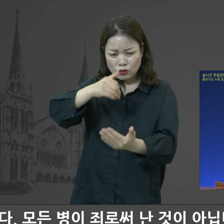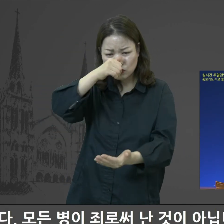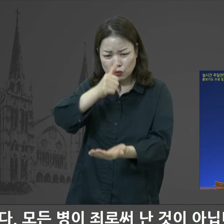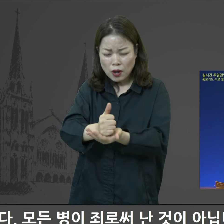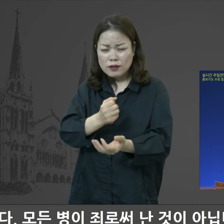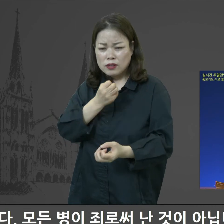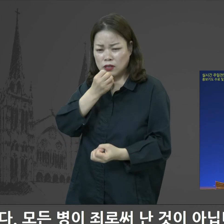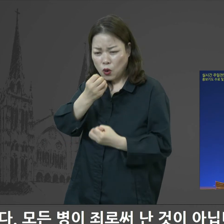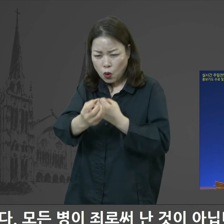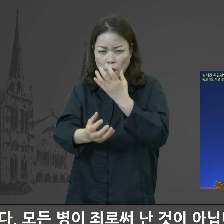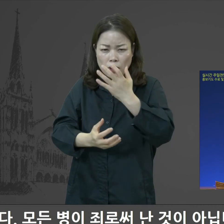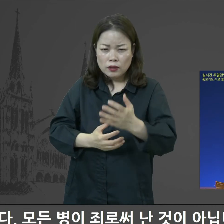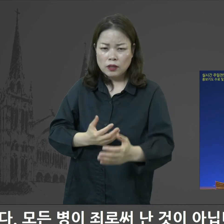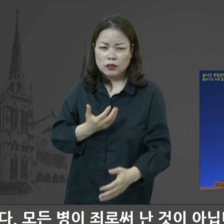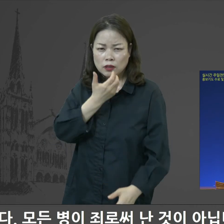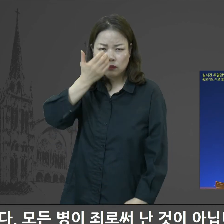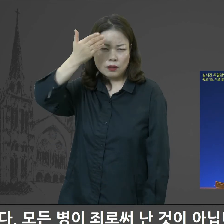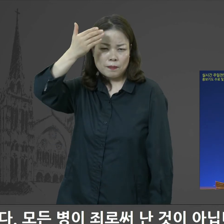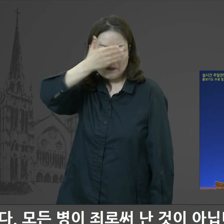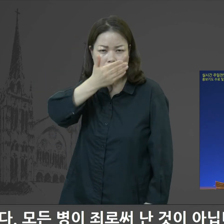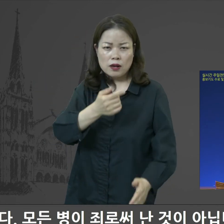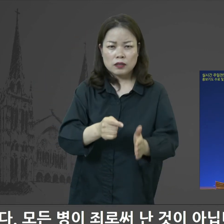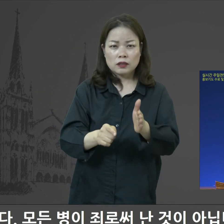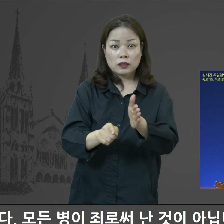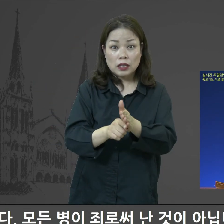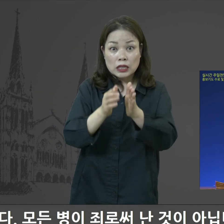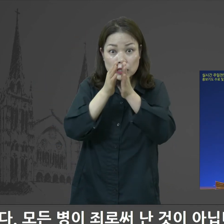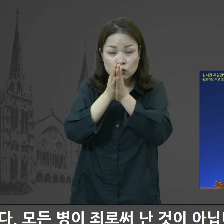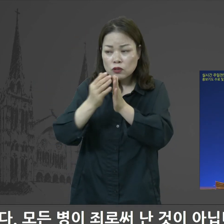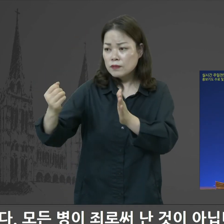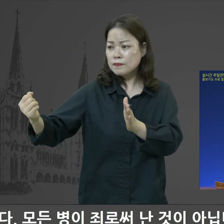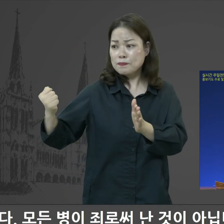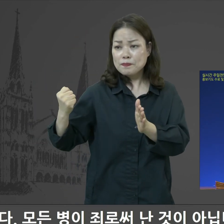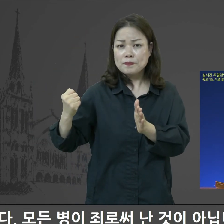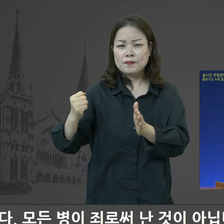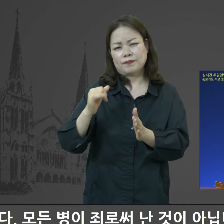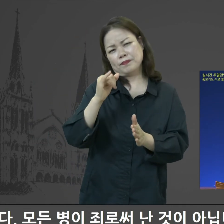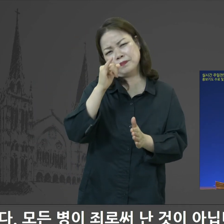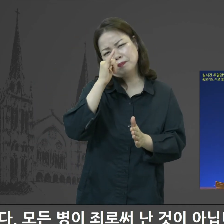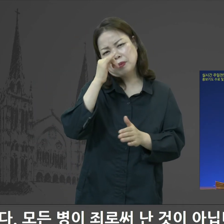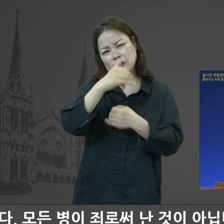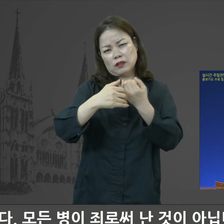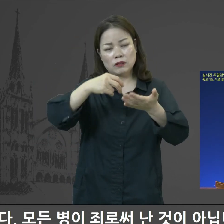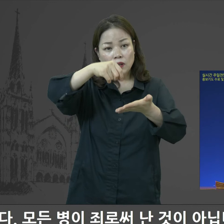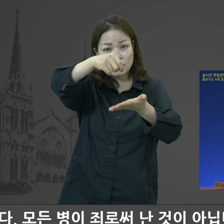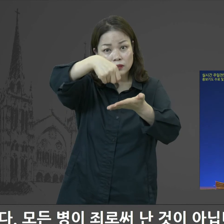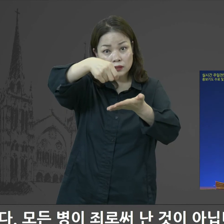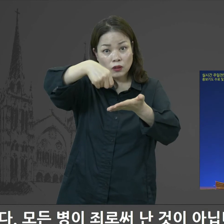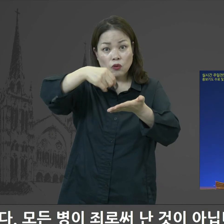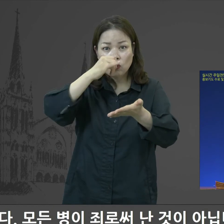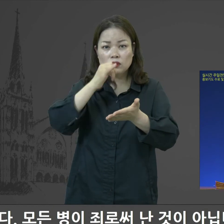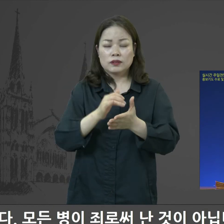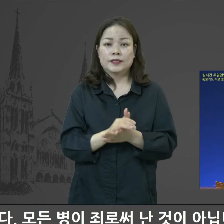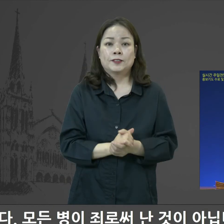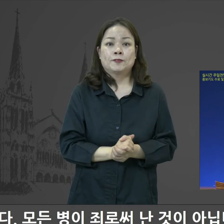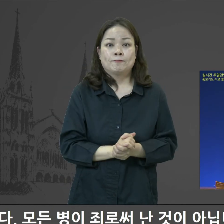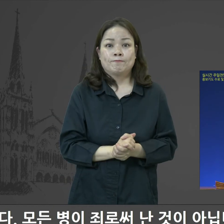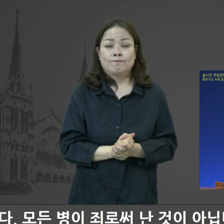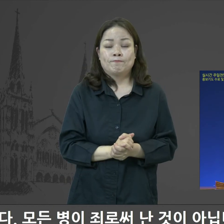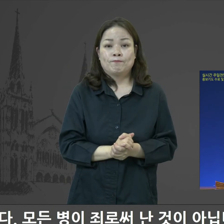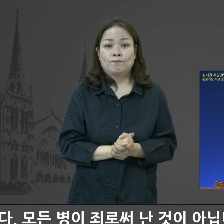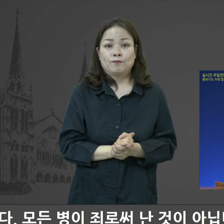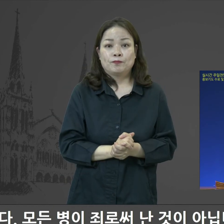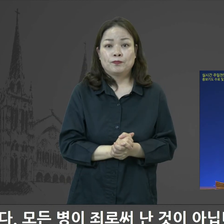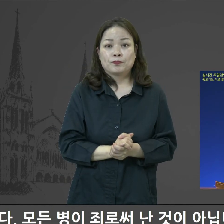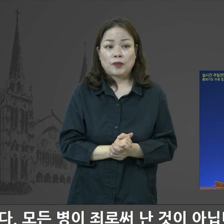고백하며 영적인 정결함을 가지고 기도할 때 그 기도에 힘이 있다고 성경은 기록하고 있는 것입니다. 더